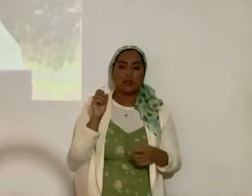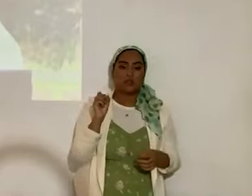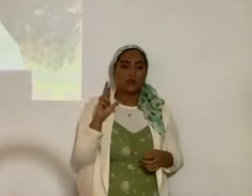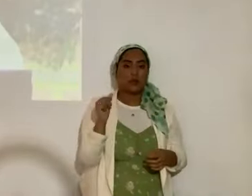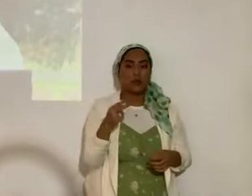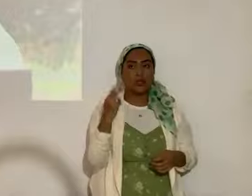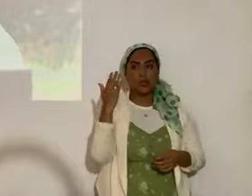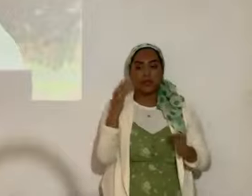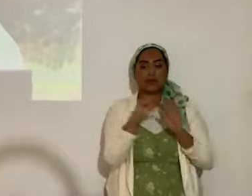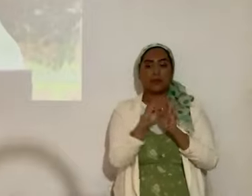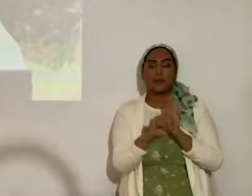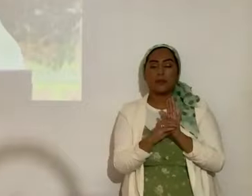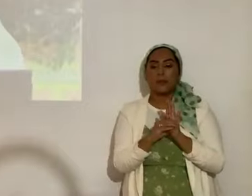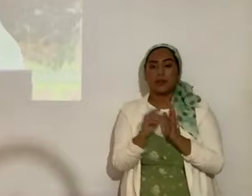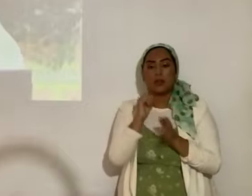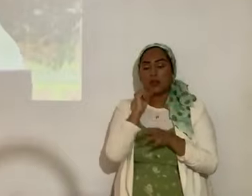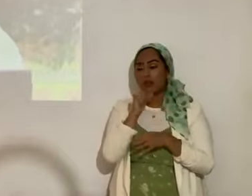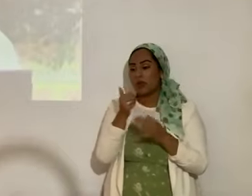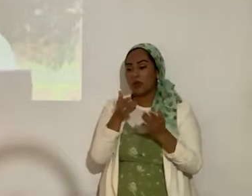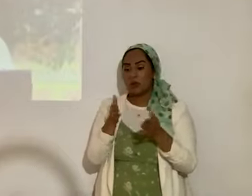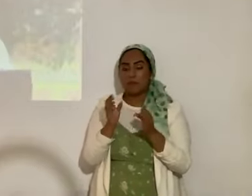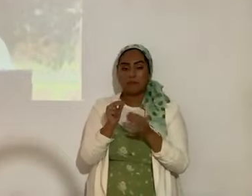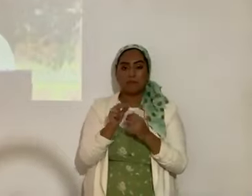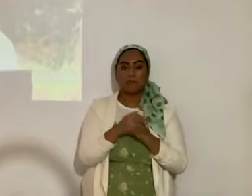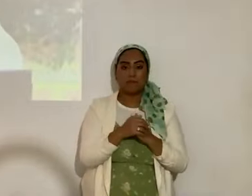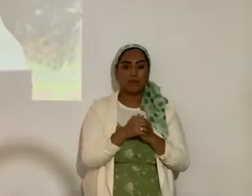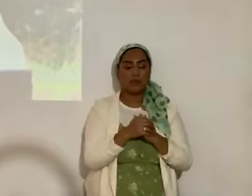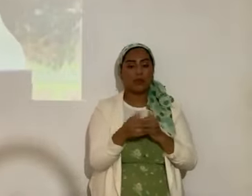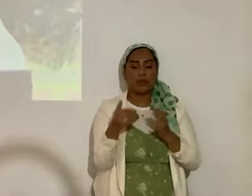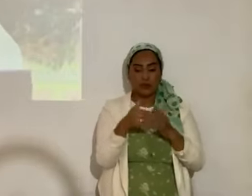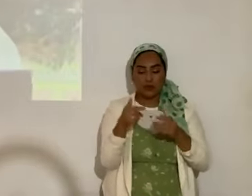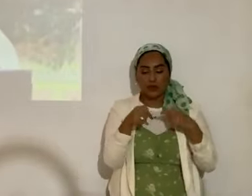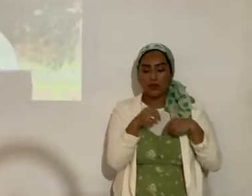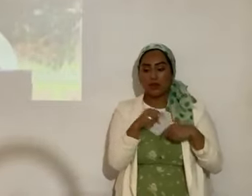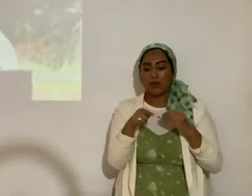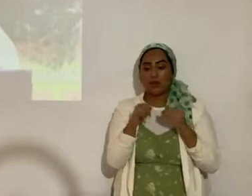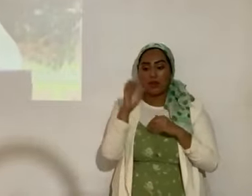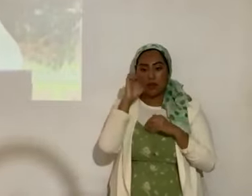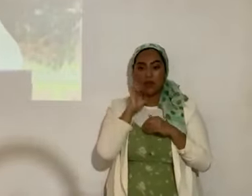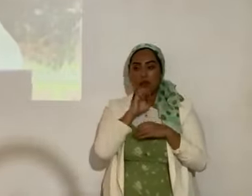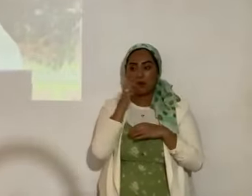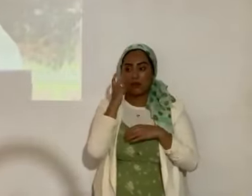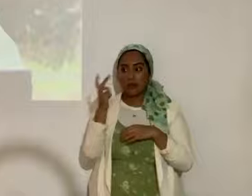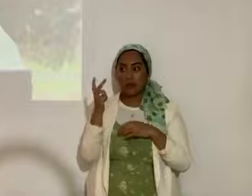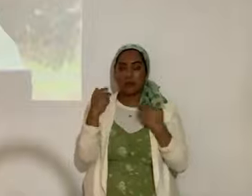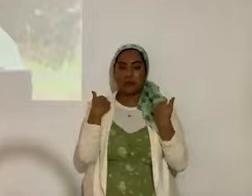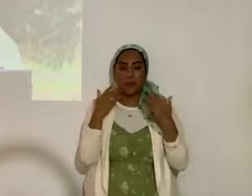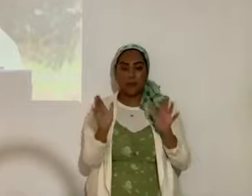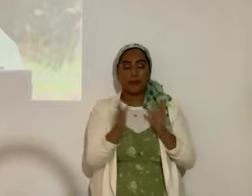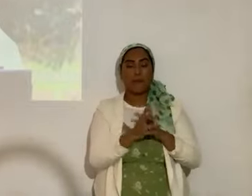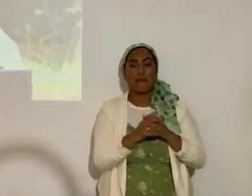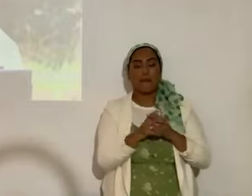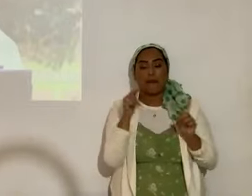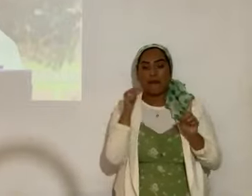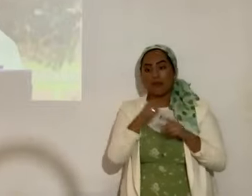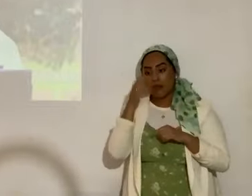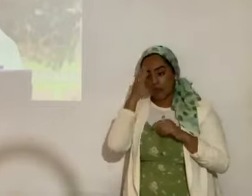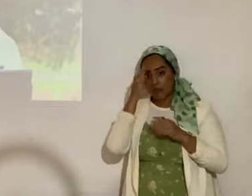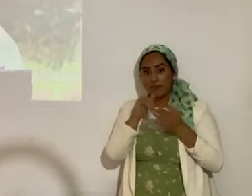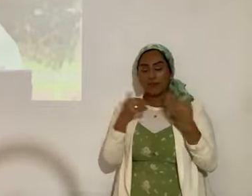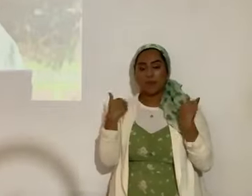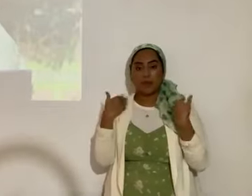sus mandamientos no hay otra forma retomando la enseñanza del Liceo él veía a los malajín y él sabía